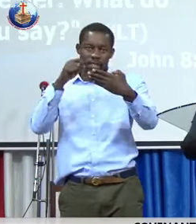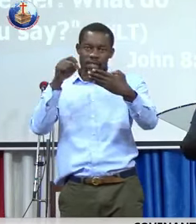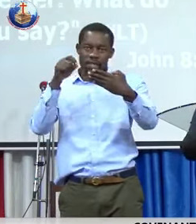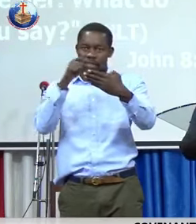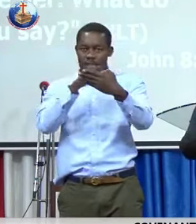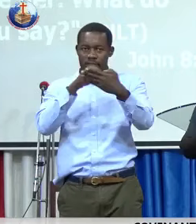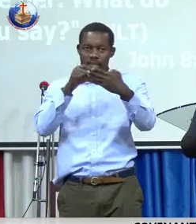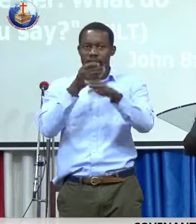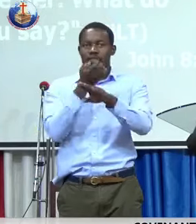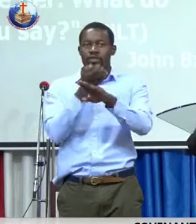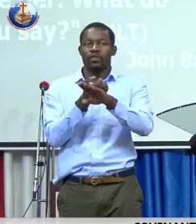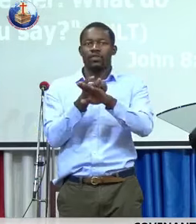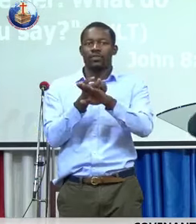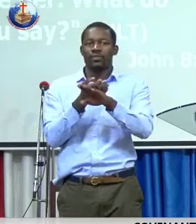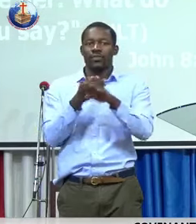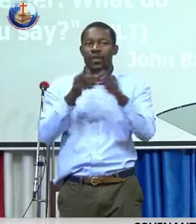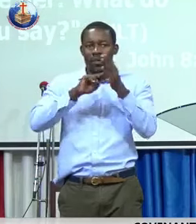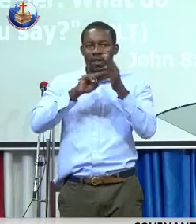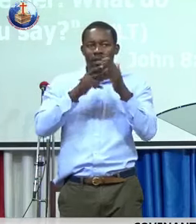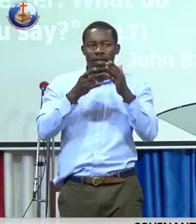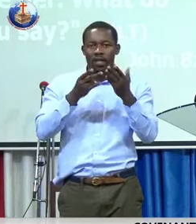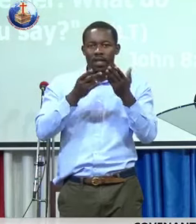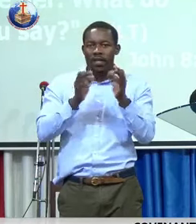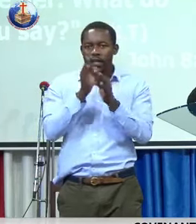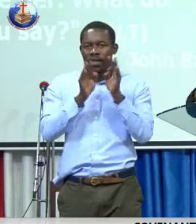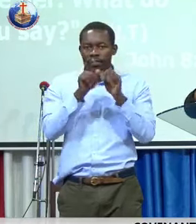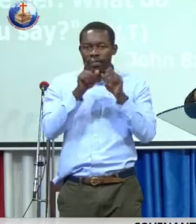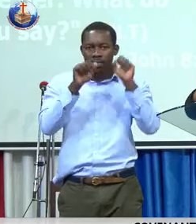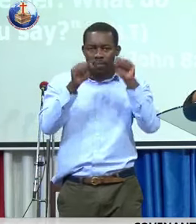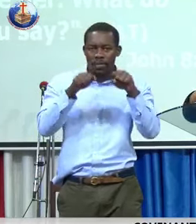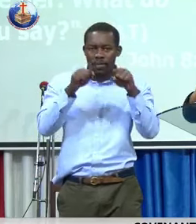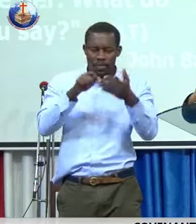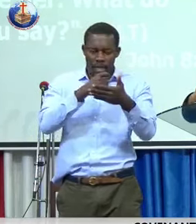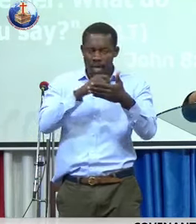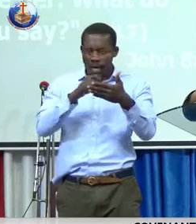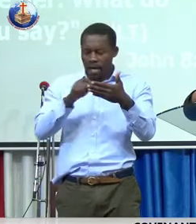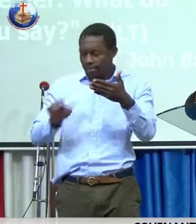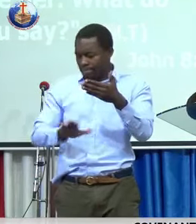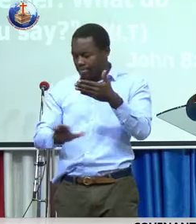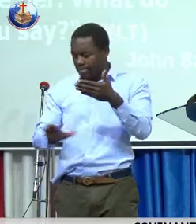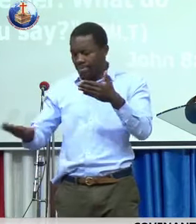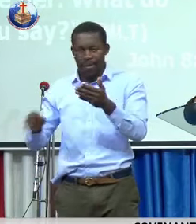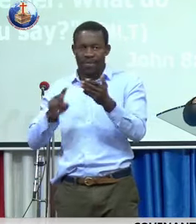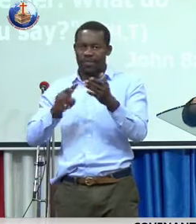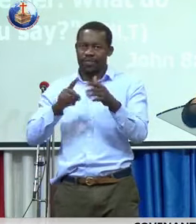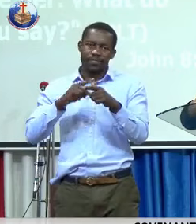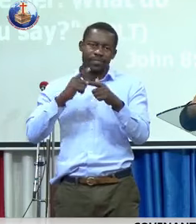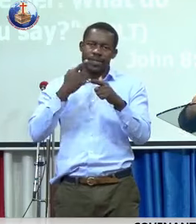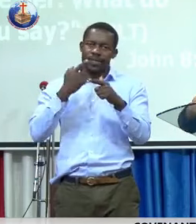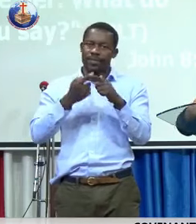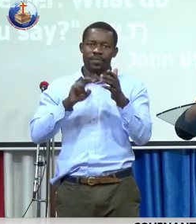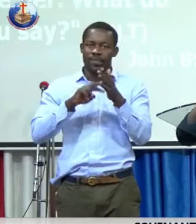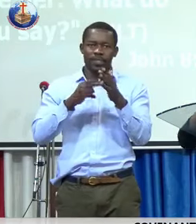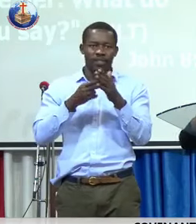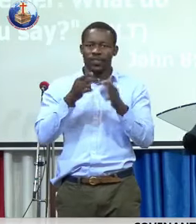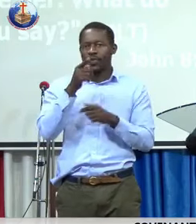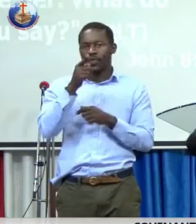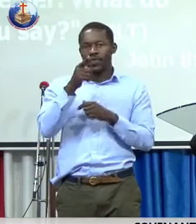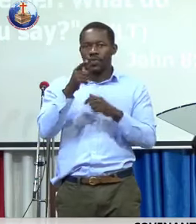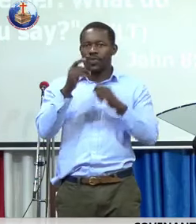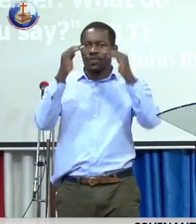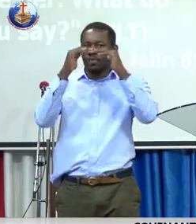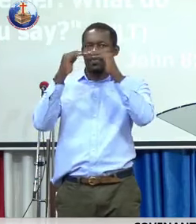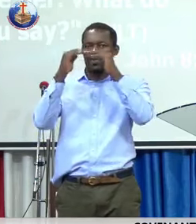kwenye yale mawe. So anyone who was writing on the ground at that time would be considered to be blasphemous. Kwa hivyo mtu